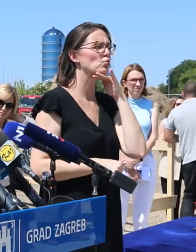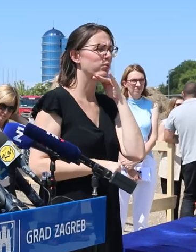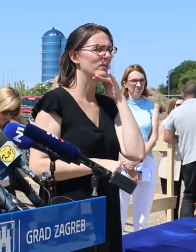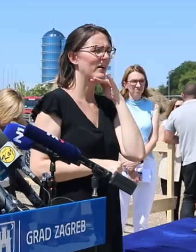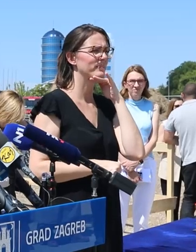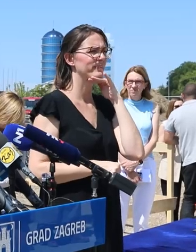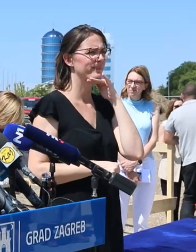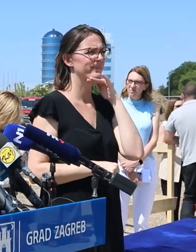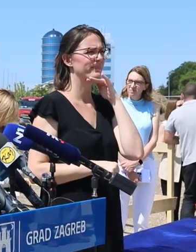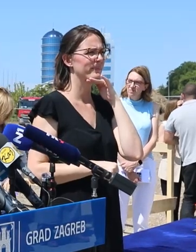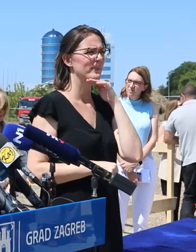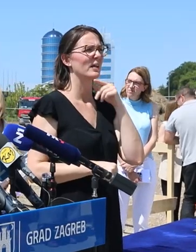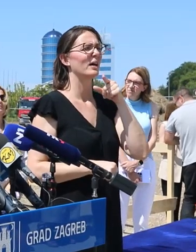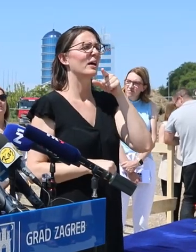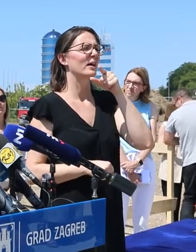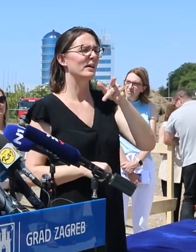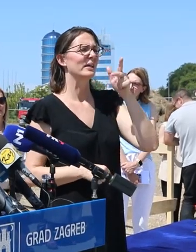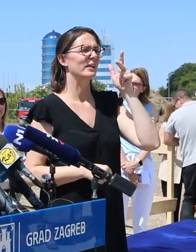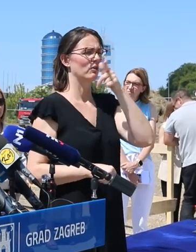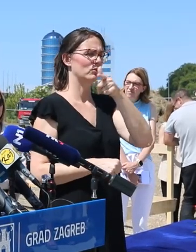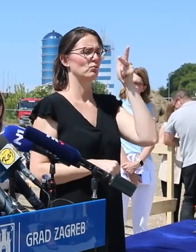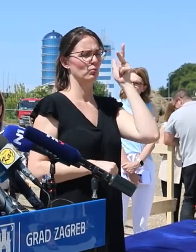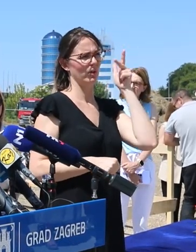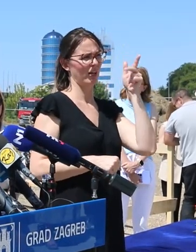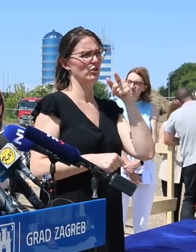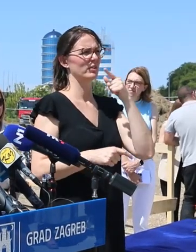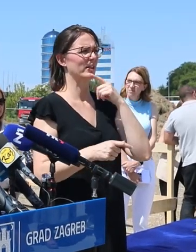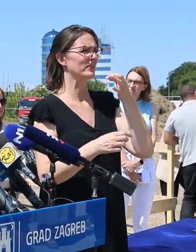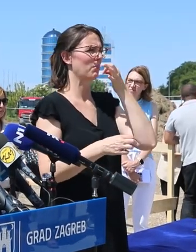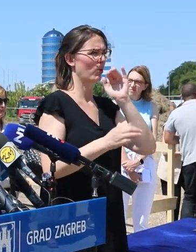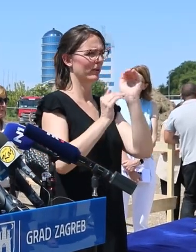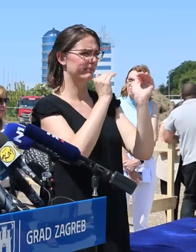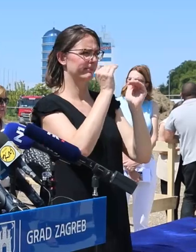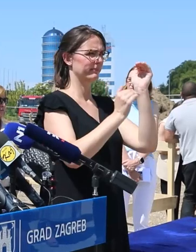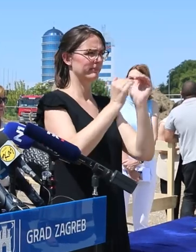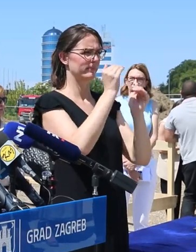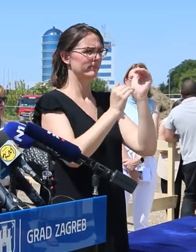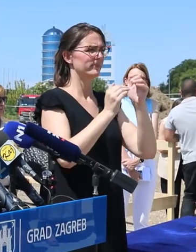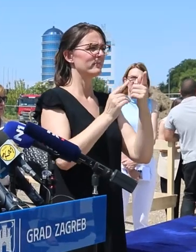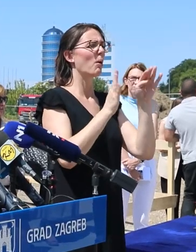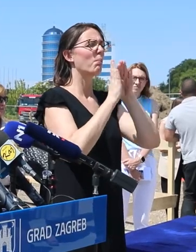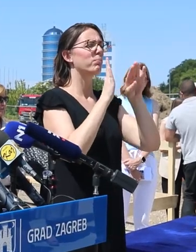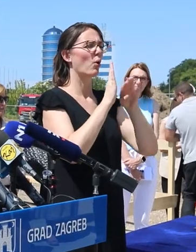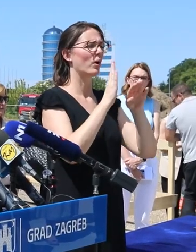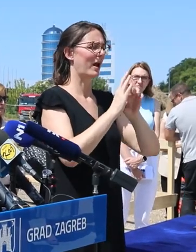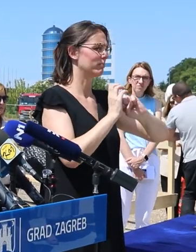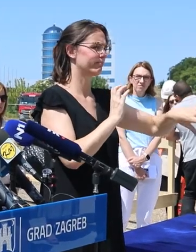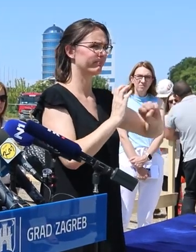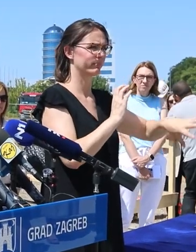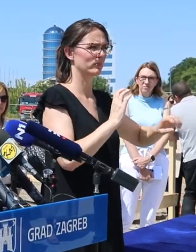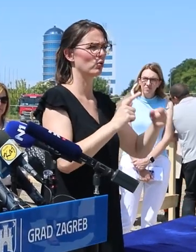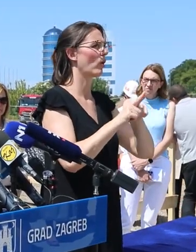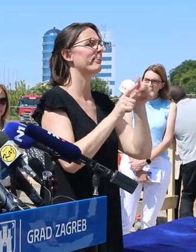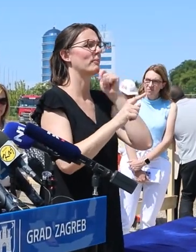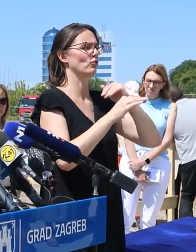skoro svaku, i da se u tom smislu preorganiziraju programi odvoza, i to se trenutno dešava za dio odvoza, to se ne može napraviti